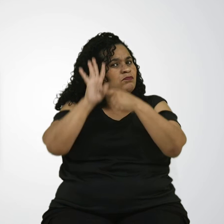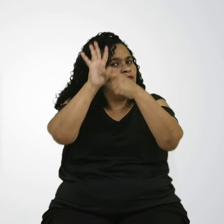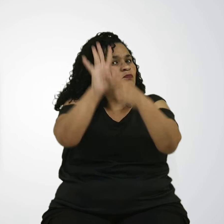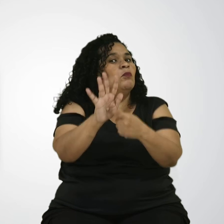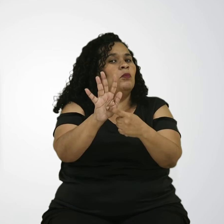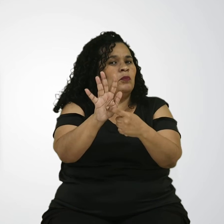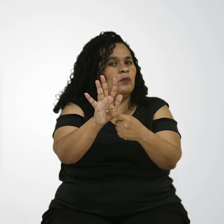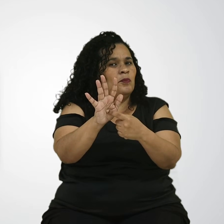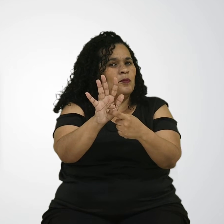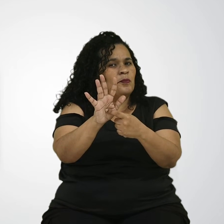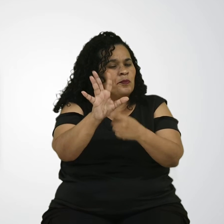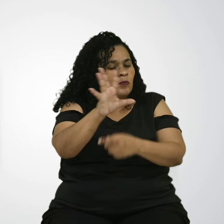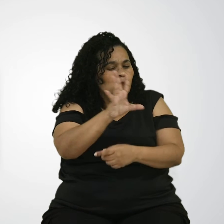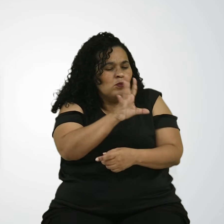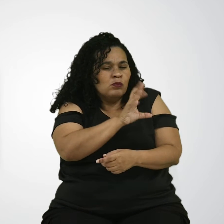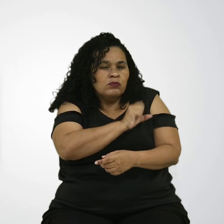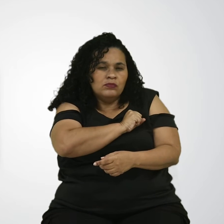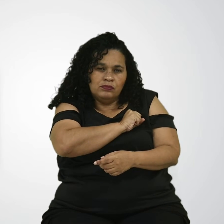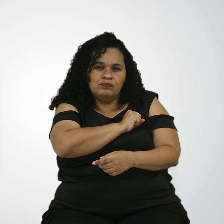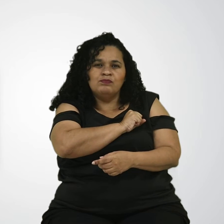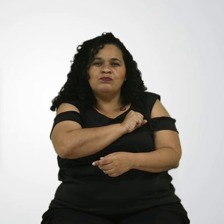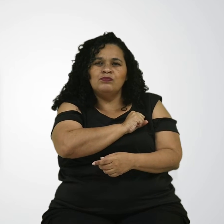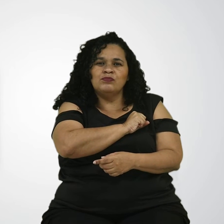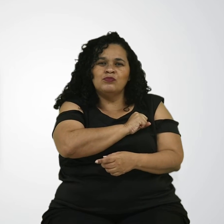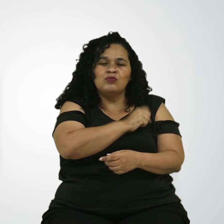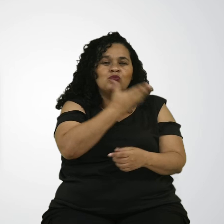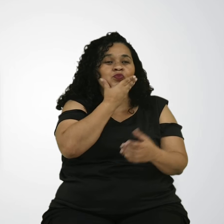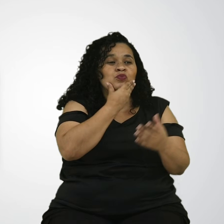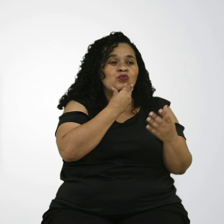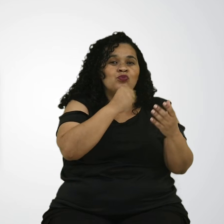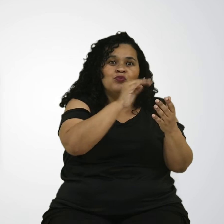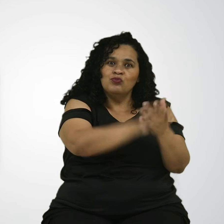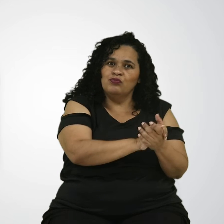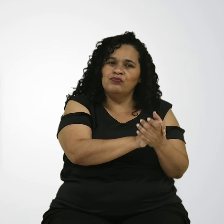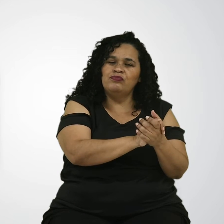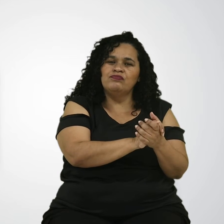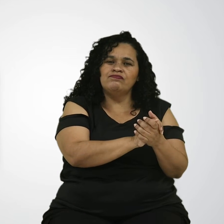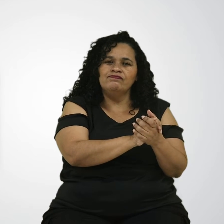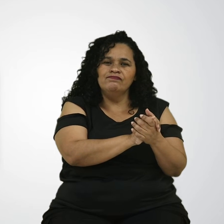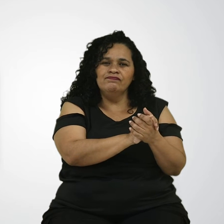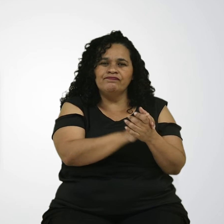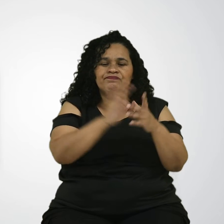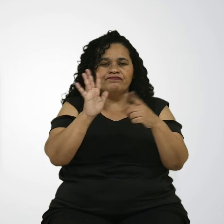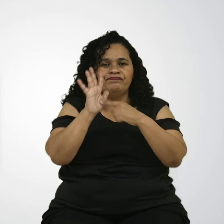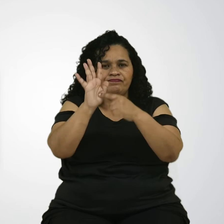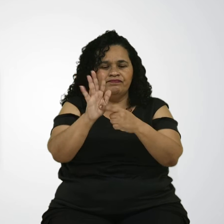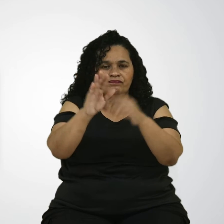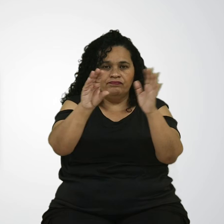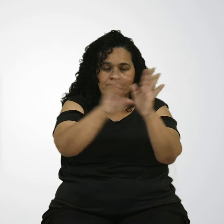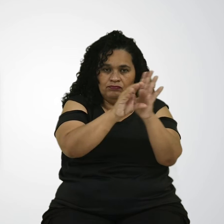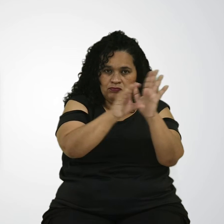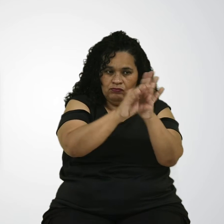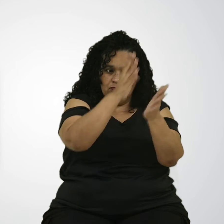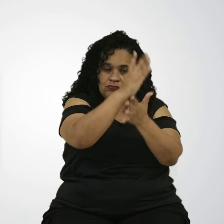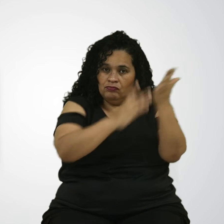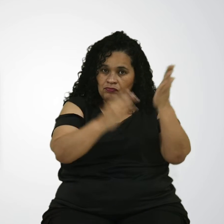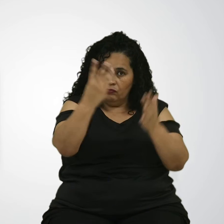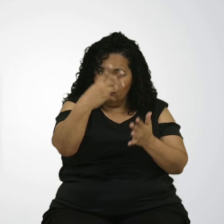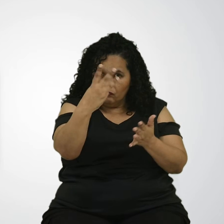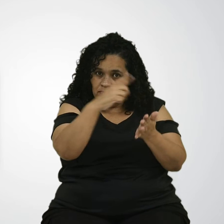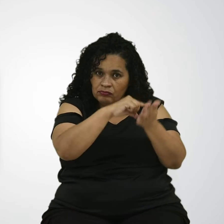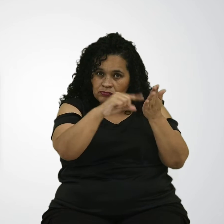referência do amor do marido por sua mulher, apresentados segundo Colossenses 3,19,